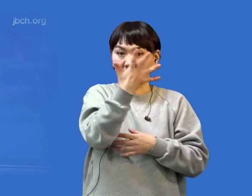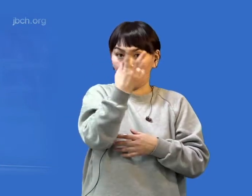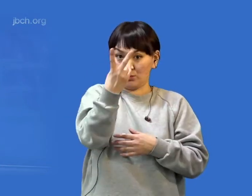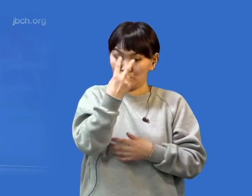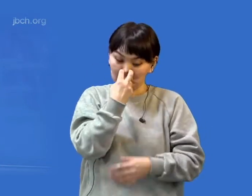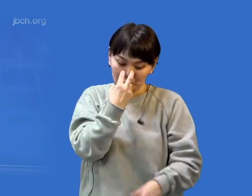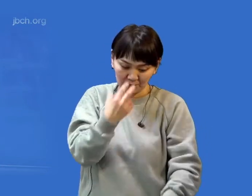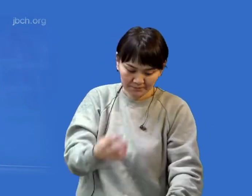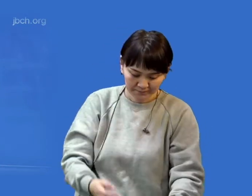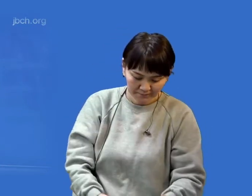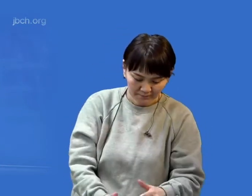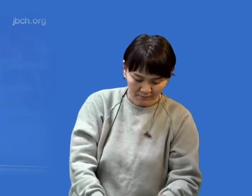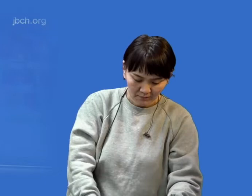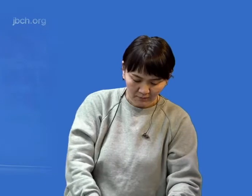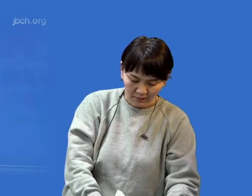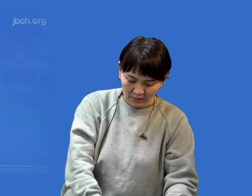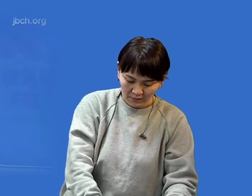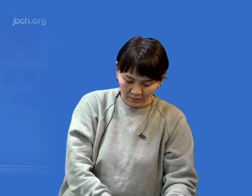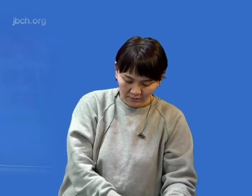байна.